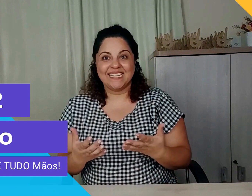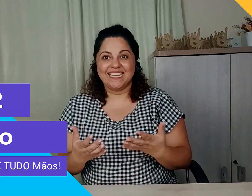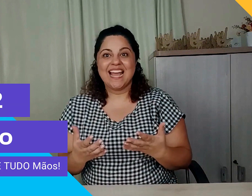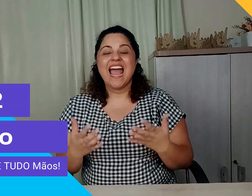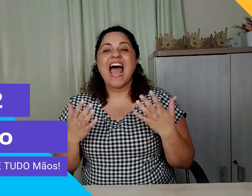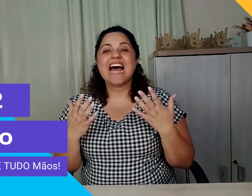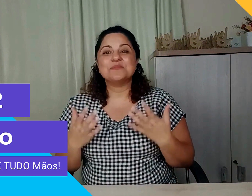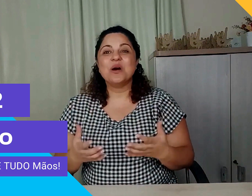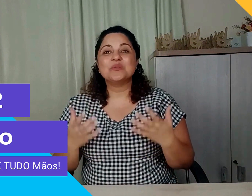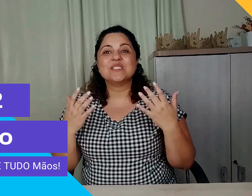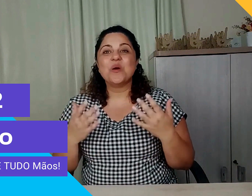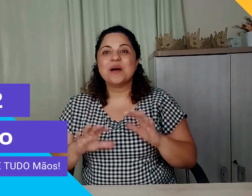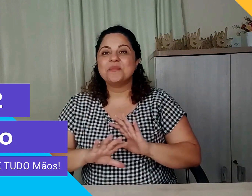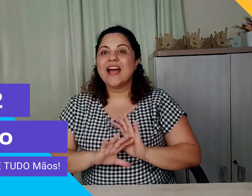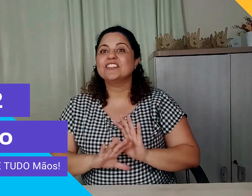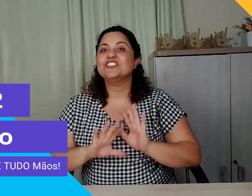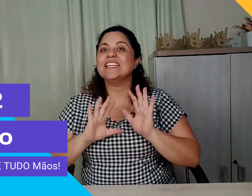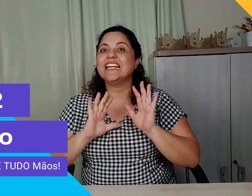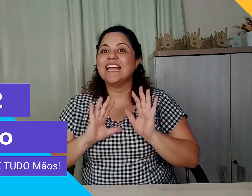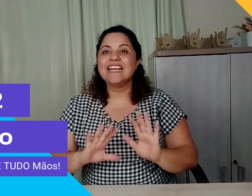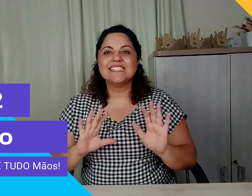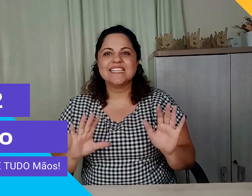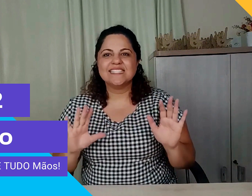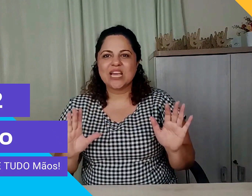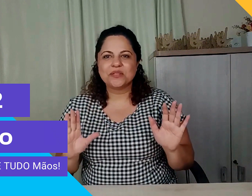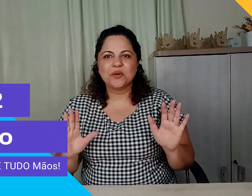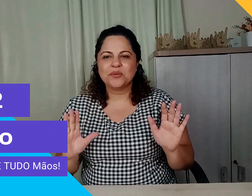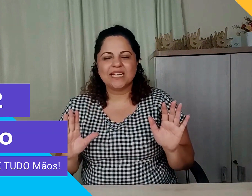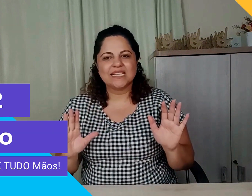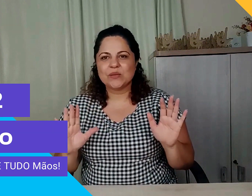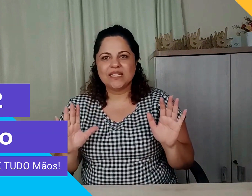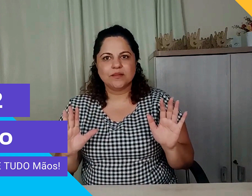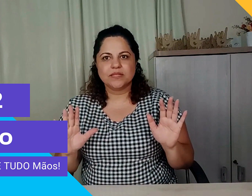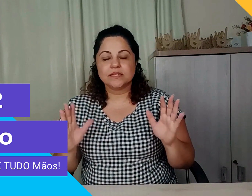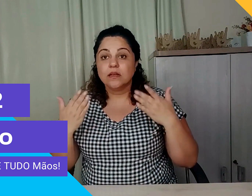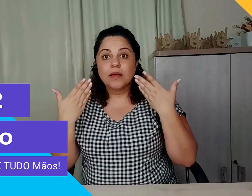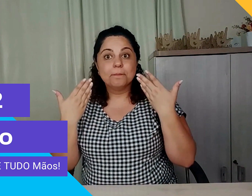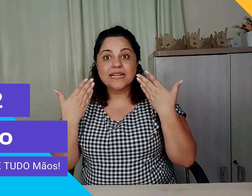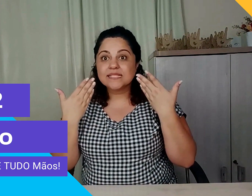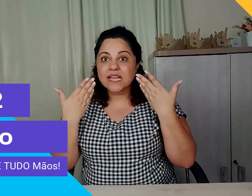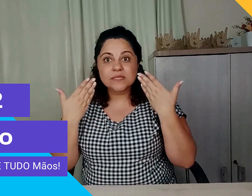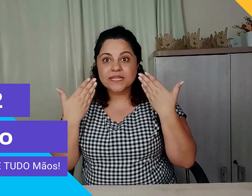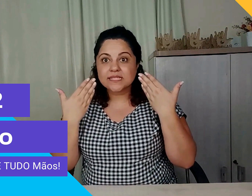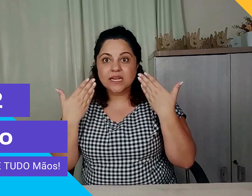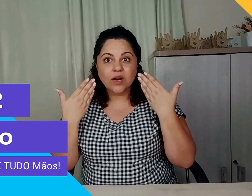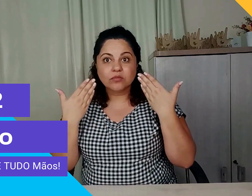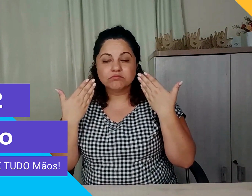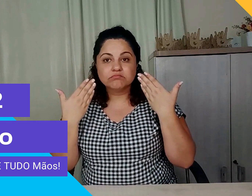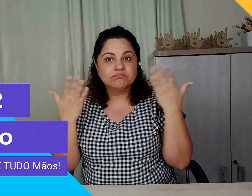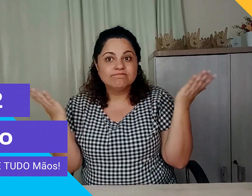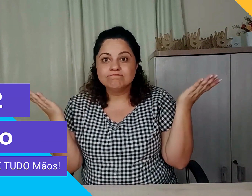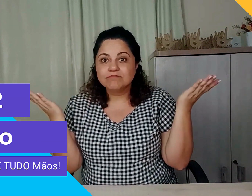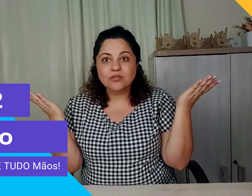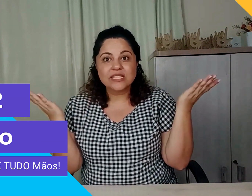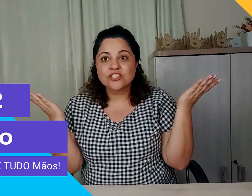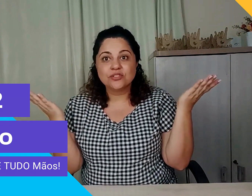Sim, as mãos são uma parte essencial da comunicação em Libras. Mas sem expressão, o sentido